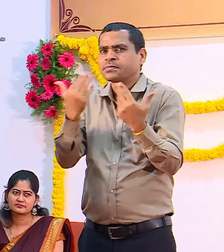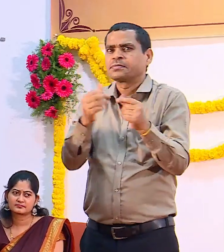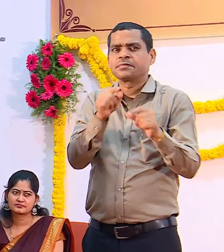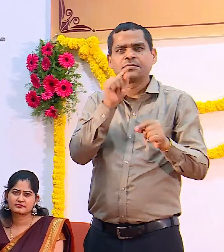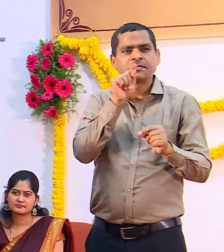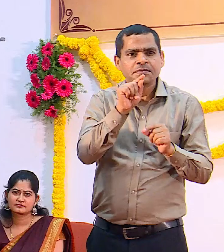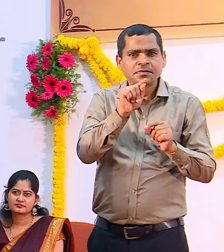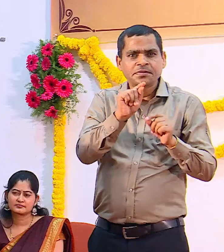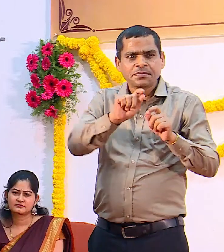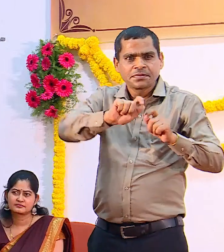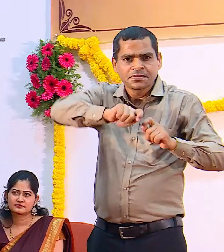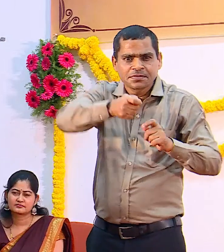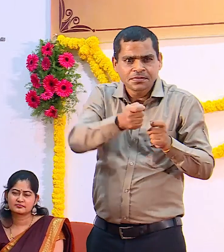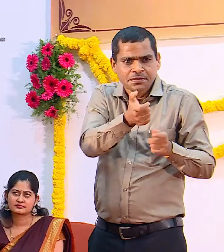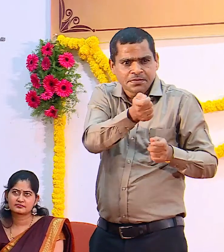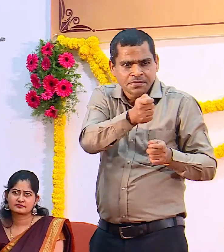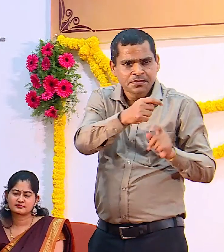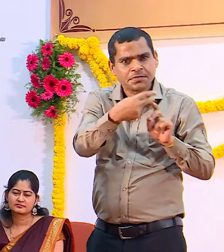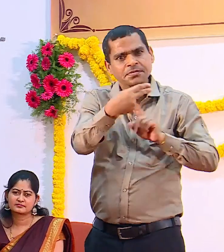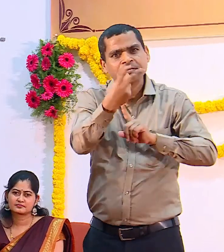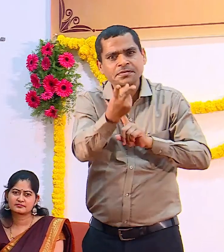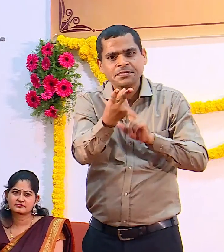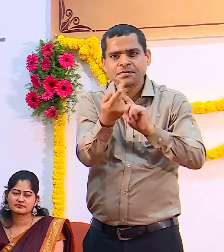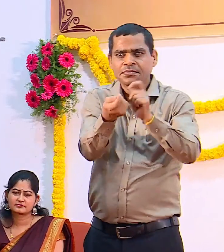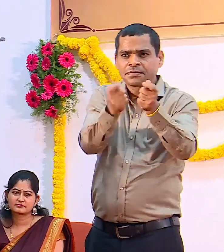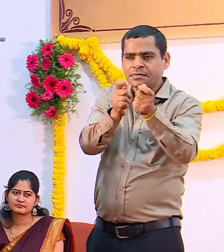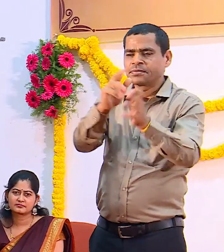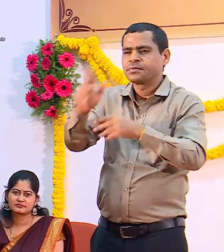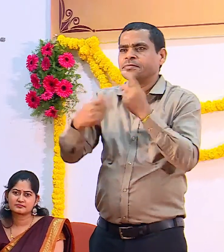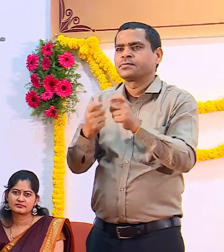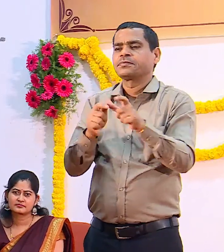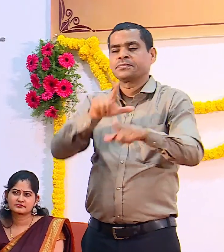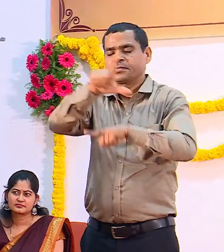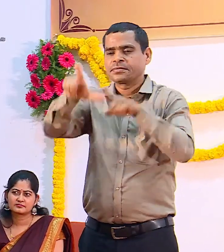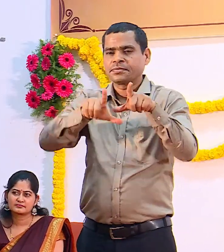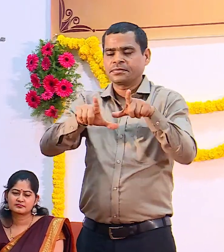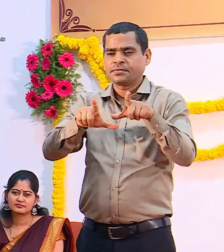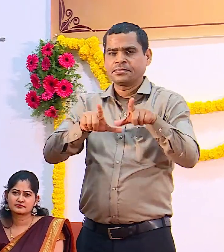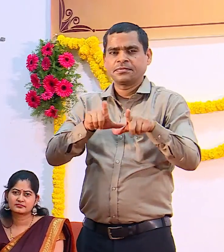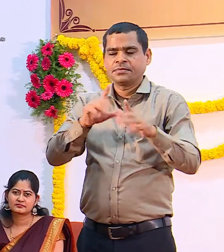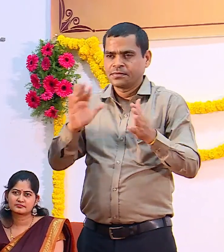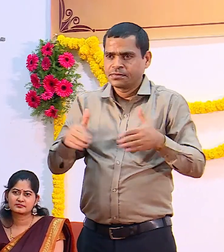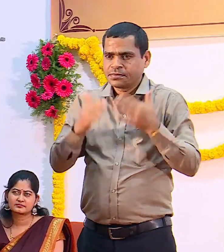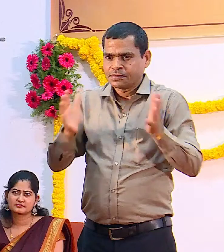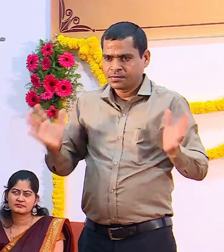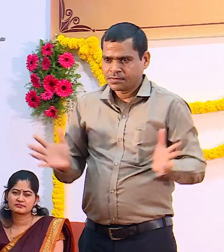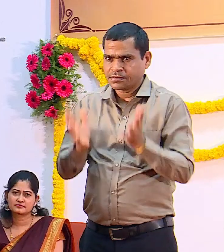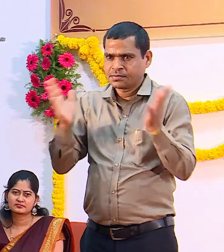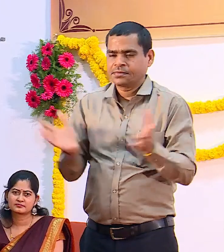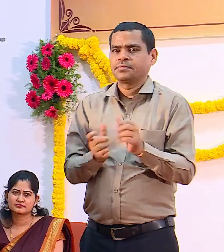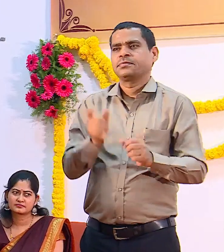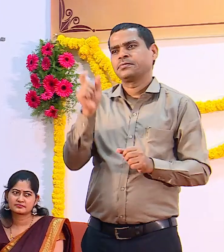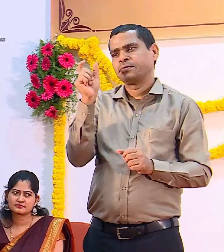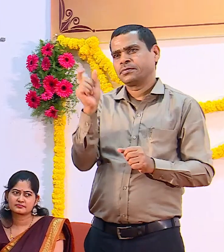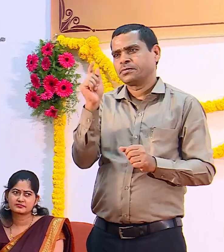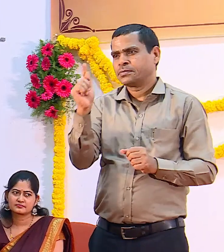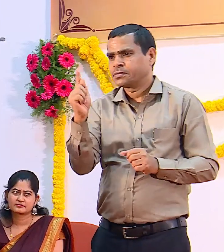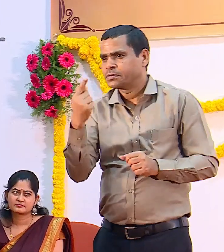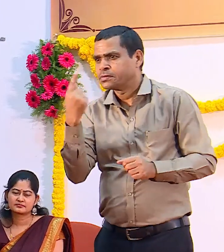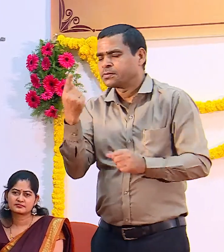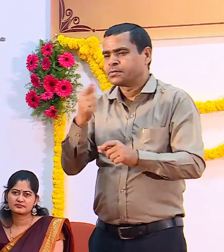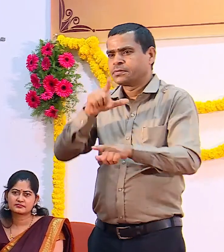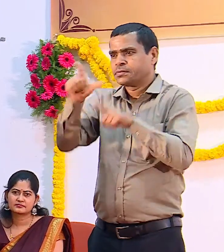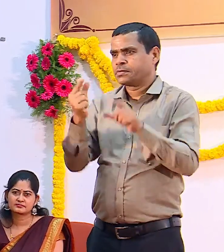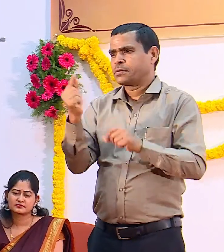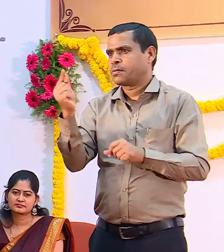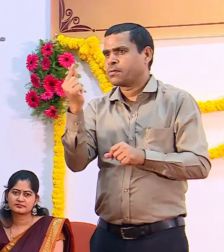रहते हैं कि एक बटन दबाओ और उसमें कई सारे ऑप्शंस आपको मिलते हैं तो इस तरह से साइन लैंग्वेज भी हमारा प्रयास ये था कि साइन लैंग्वेज का भी एक ऑप्शन रहे, कि एक ऑप्शन उसमें ये